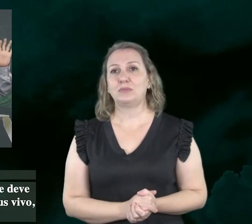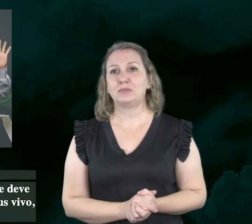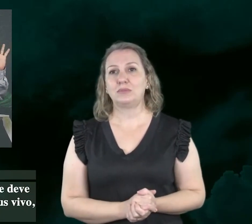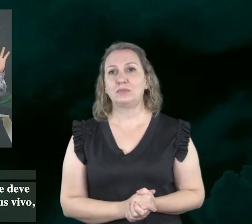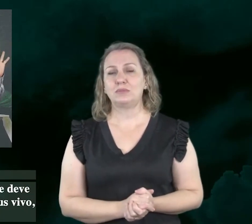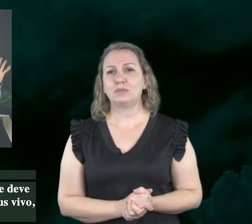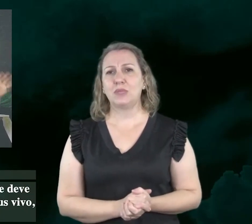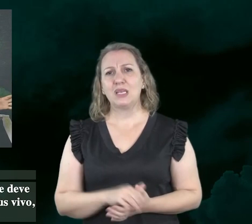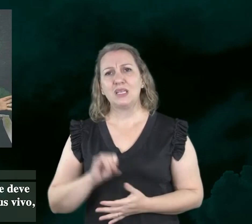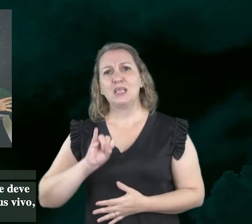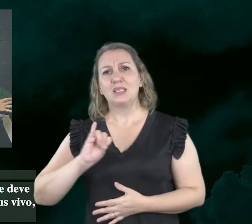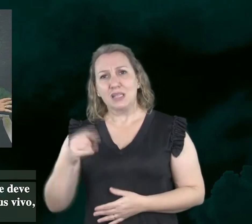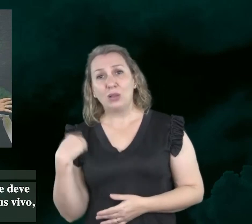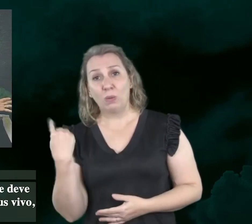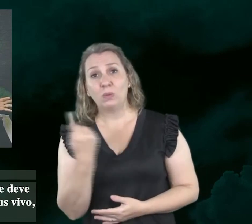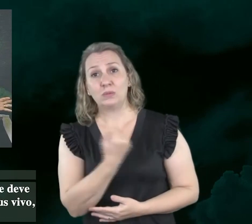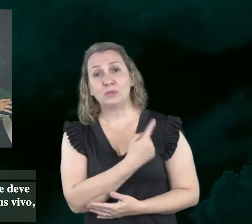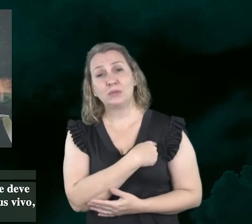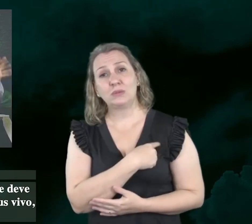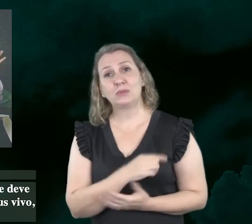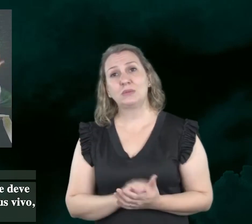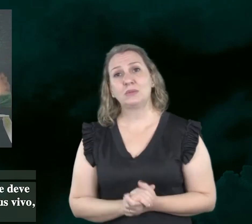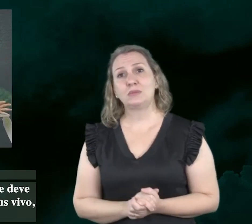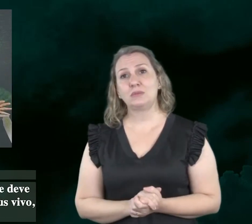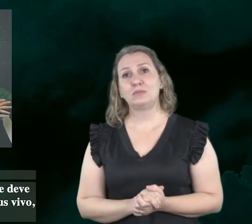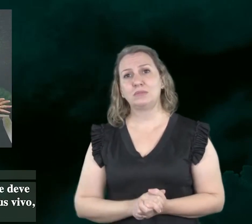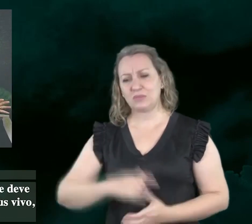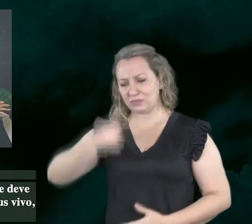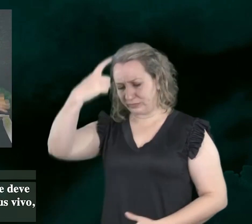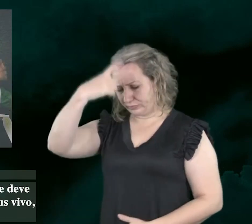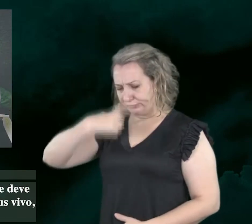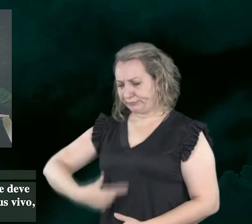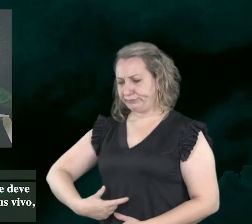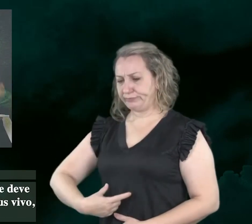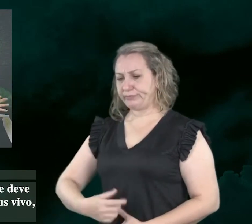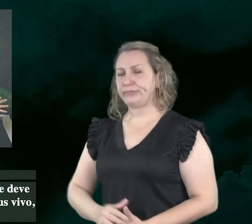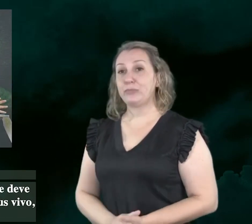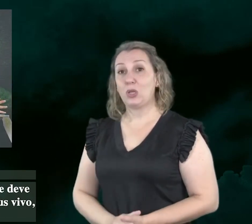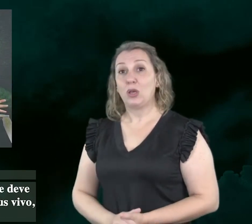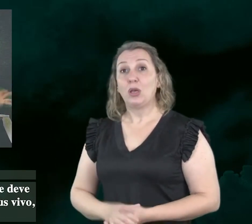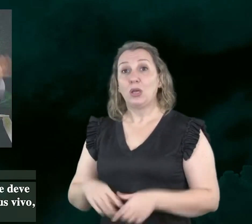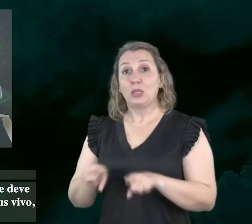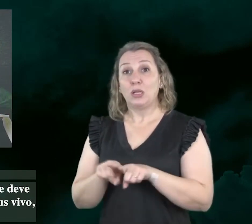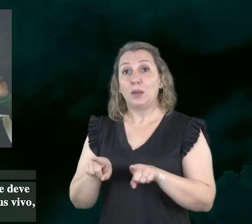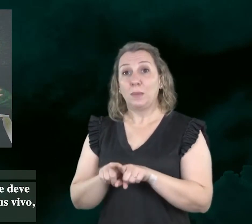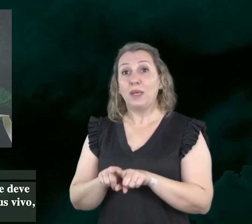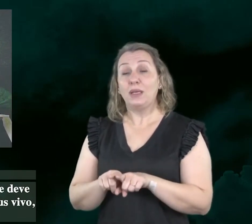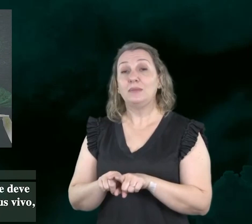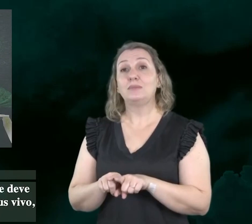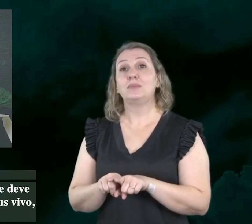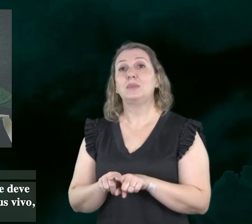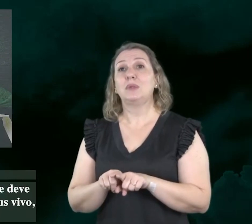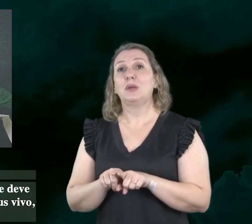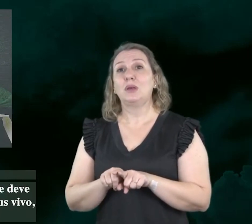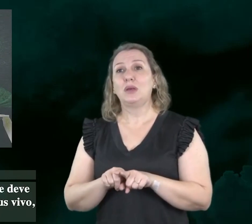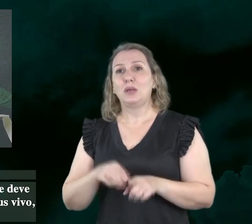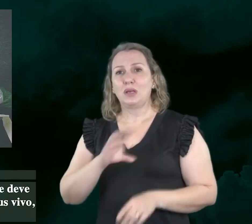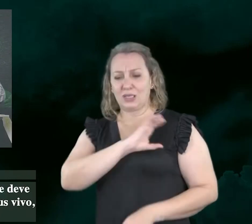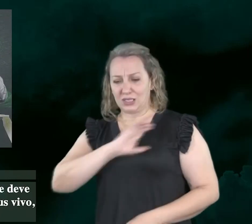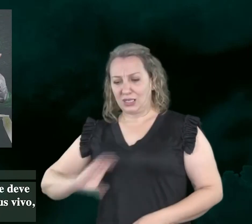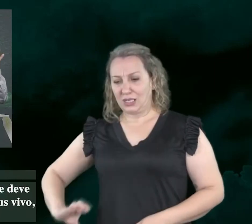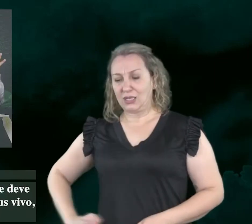se nós todos, como indivíduos e como membros do corpo de Cristo e como a igreja,